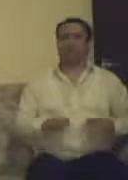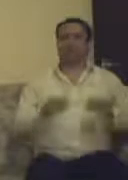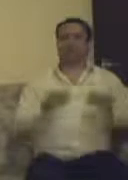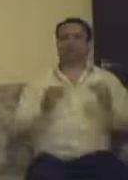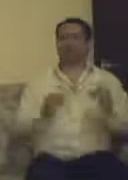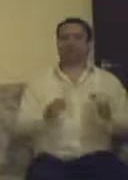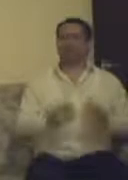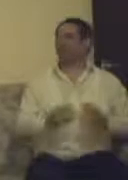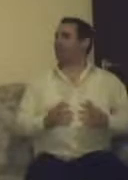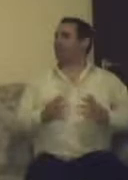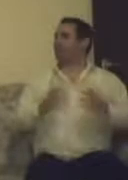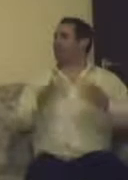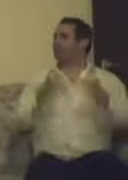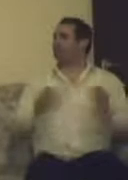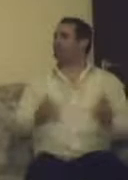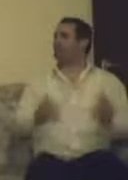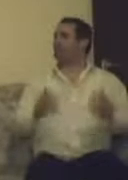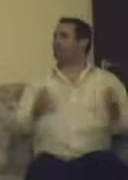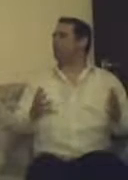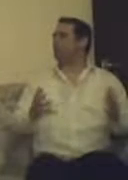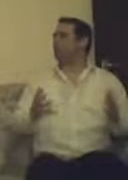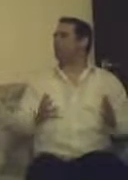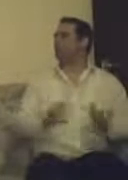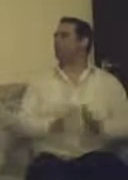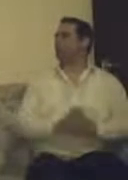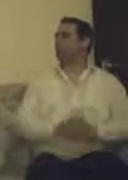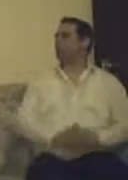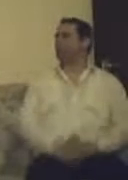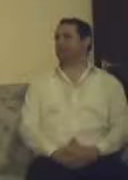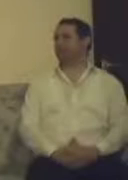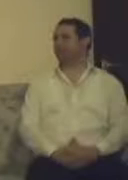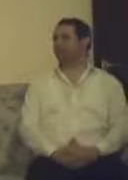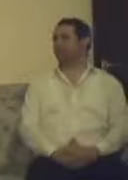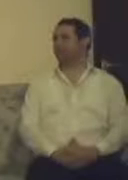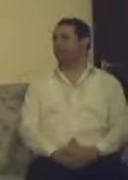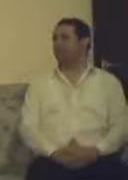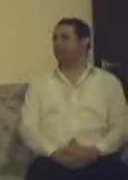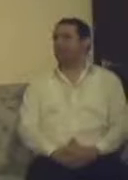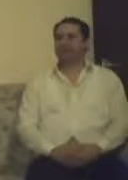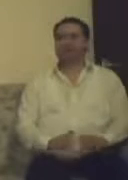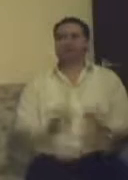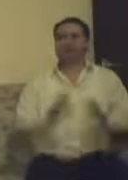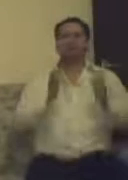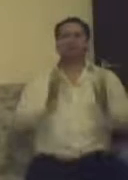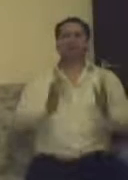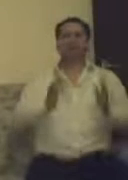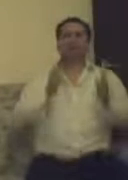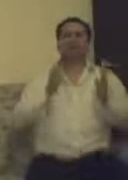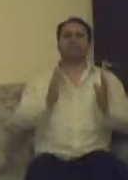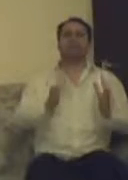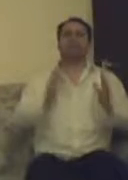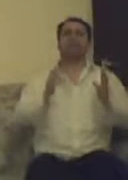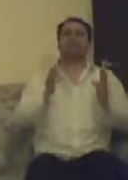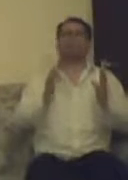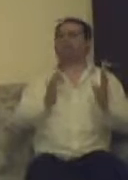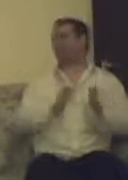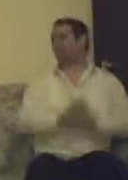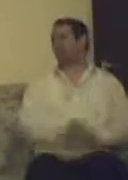Biblia îmi spune, fiindcă atât de mult a iubit Dumnezeu lumea, a dat pe singurului său